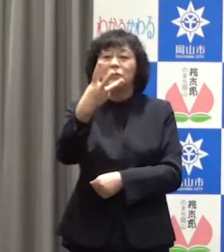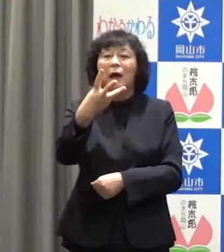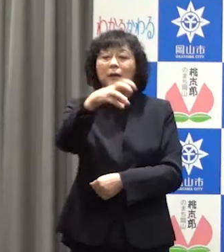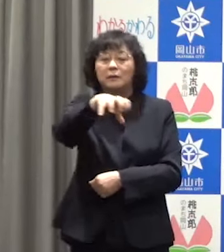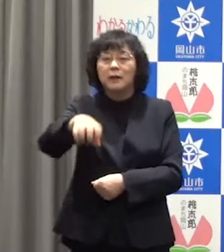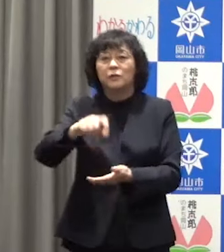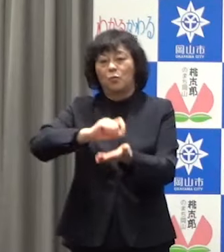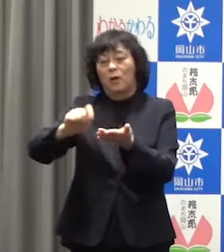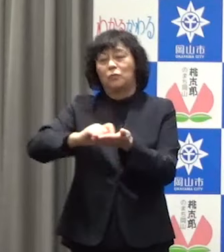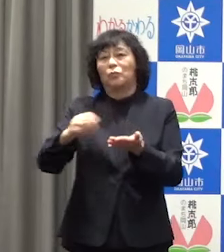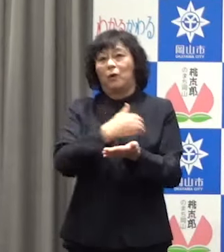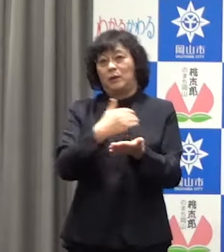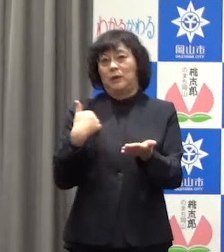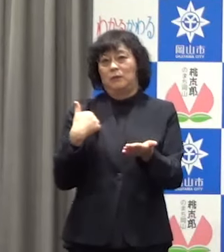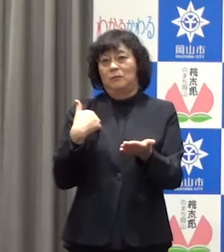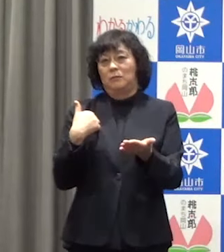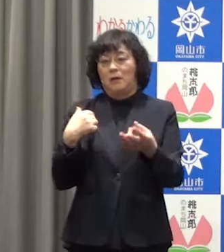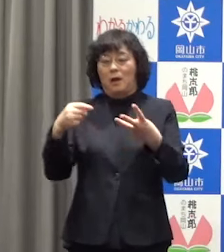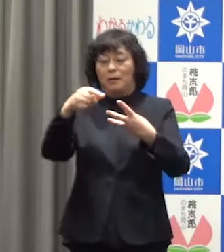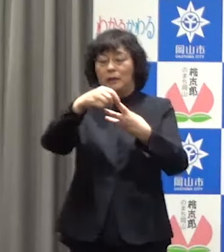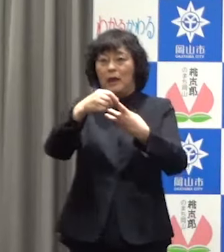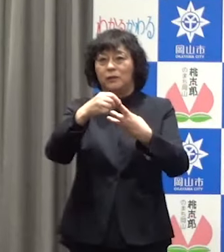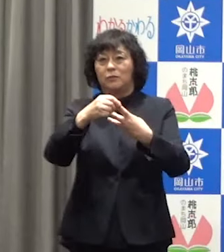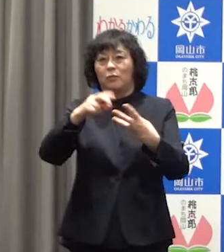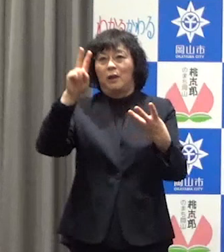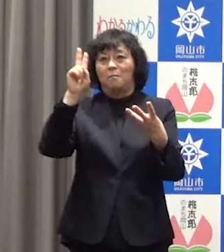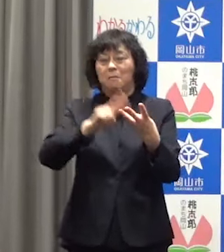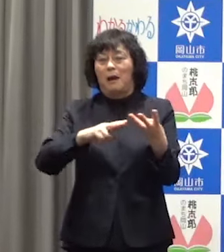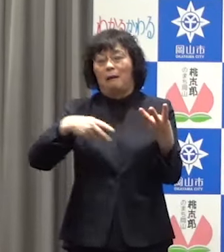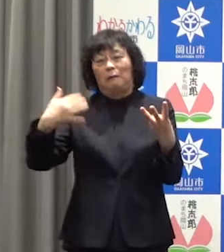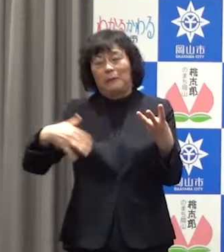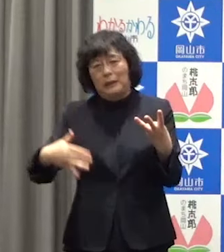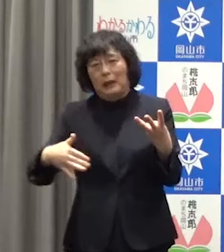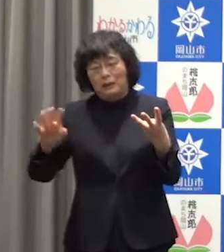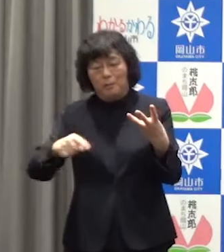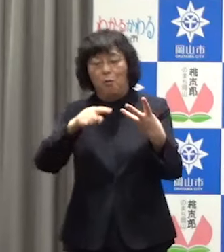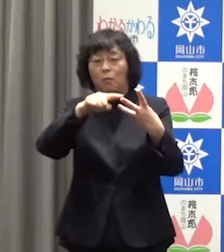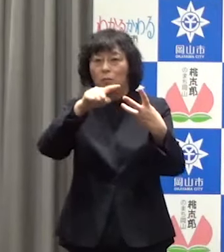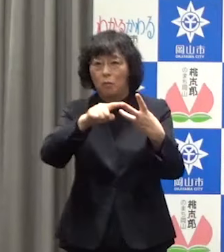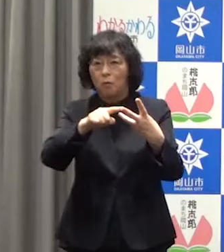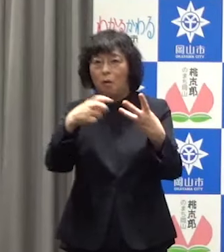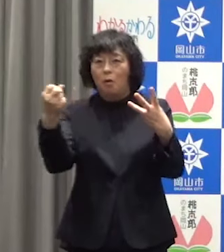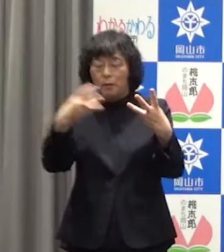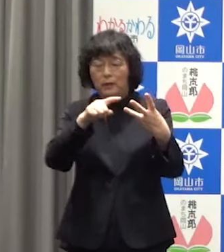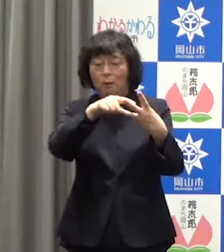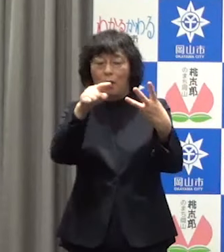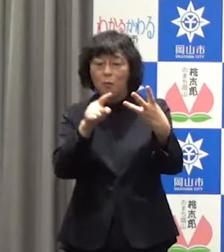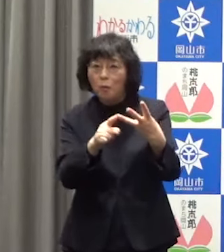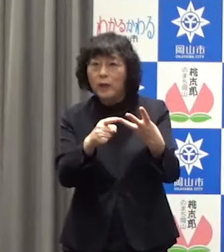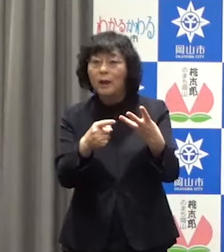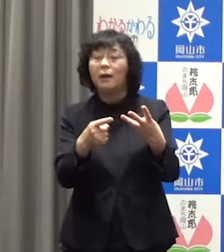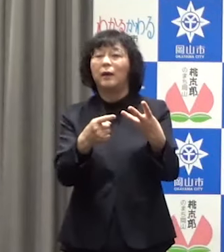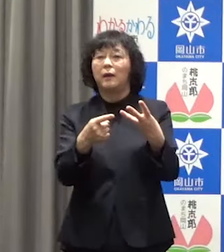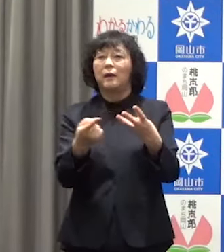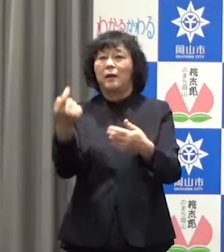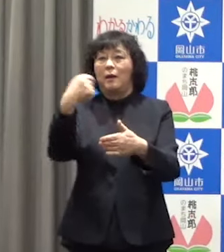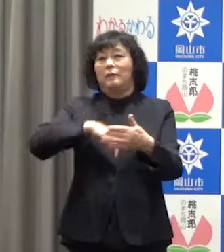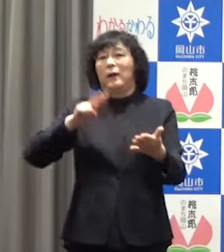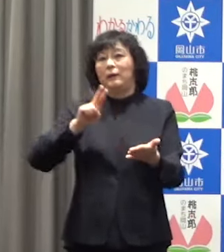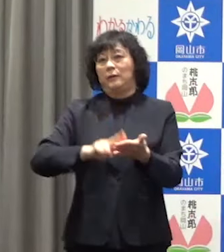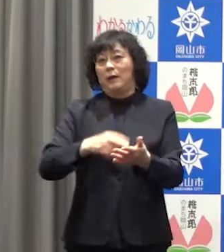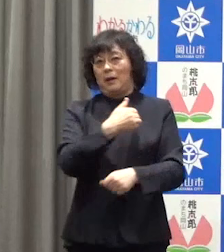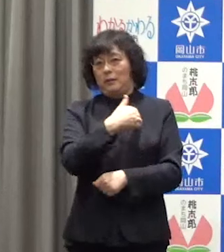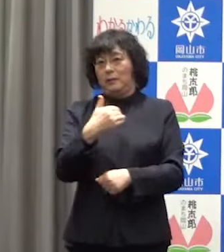で内定がかなわなくとも第2または第3希望園で内定になる